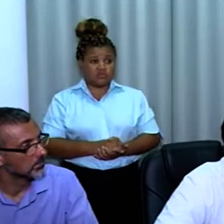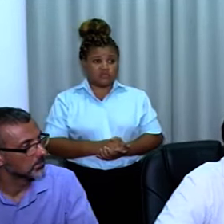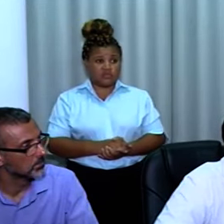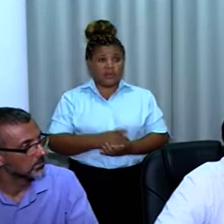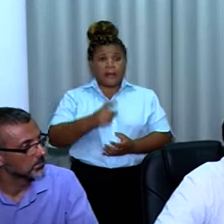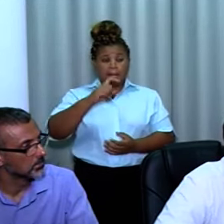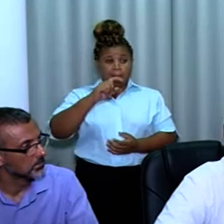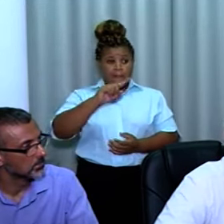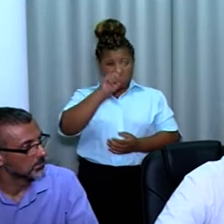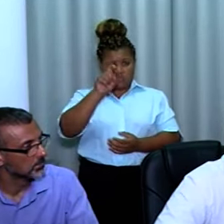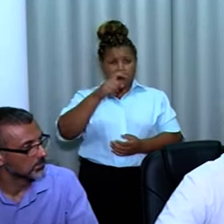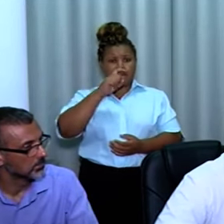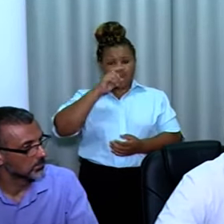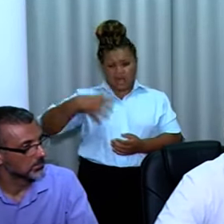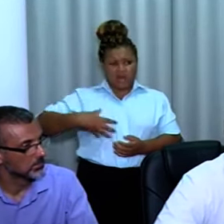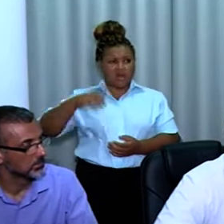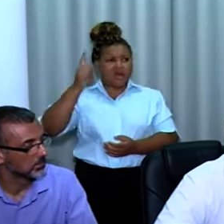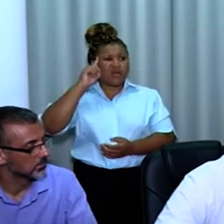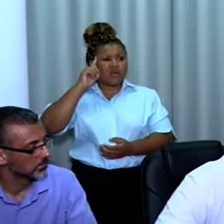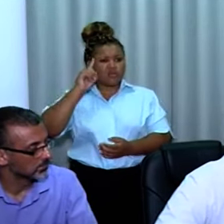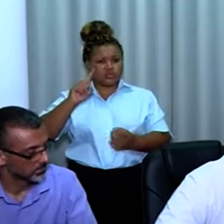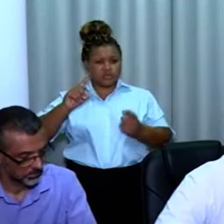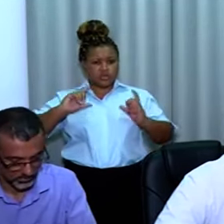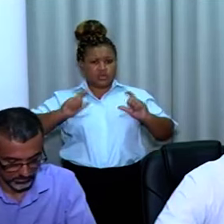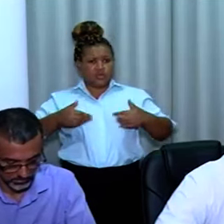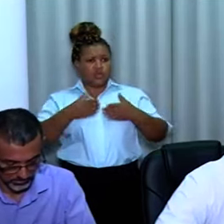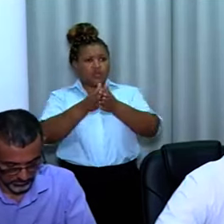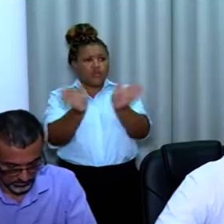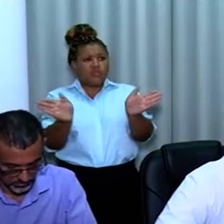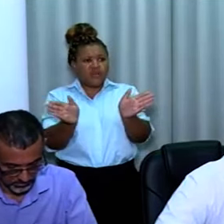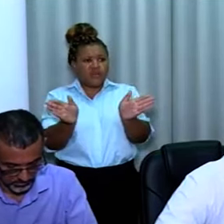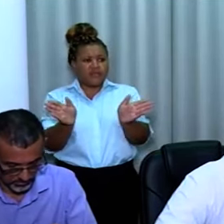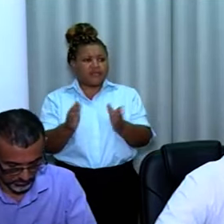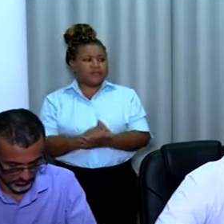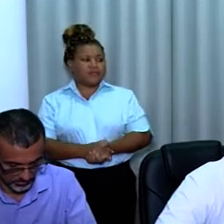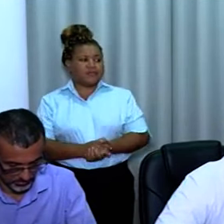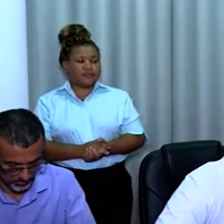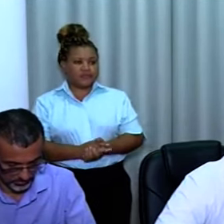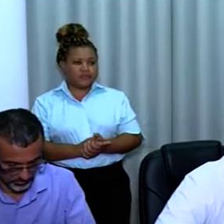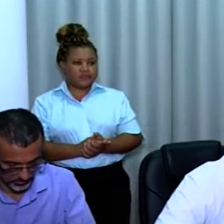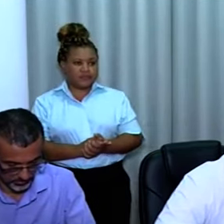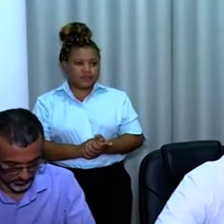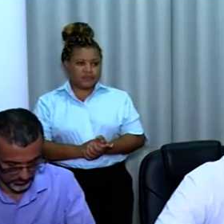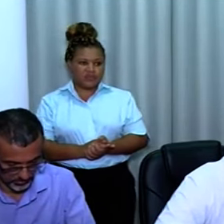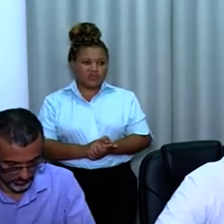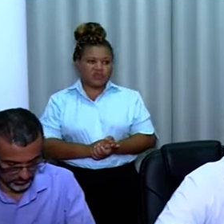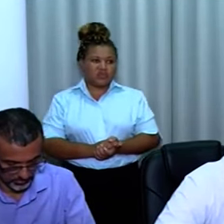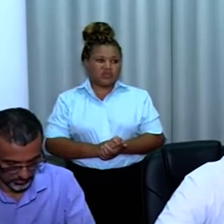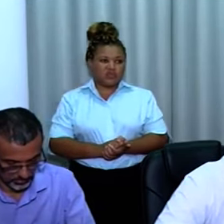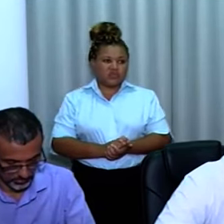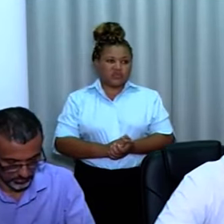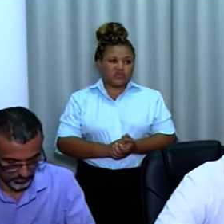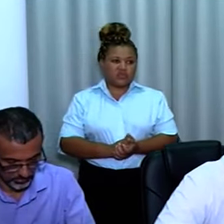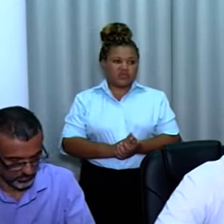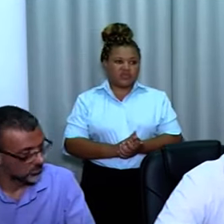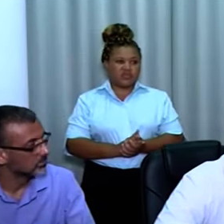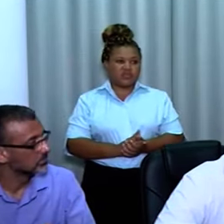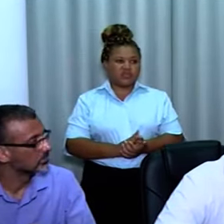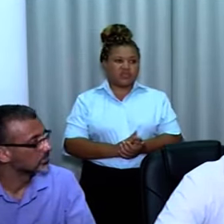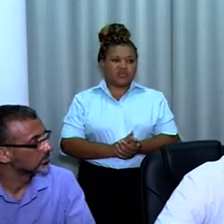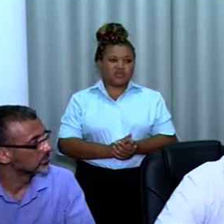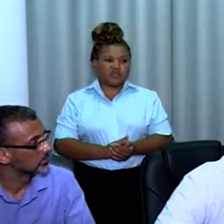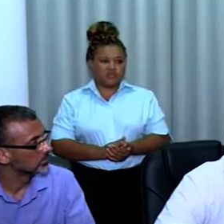avec. Oui, vous connaissez le temps, vous pouvez prendre la santé publique. Nous